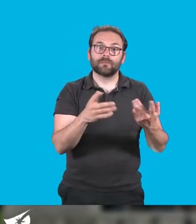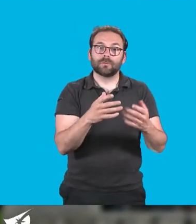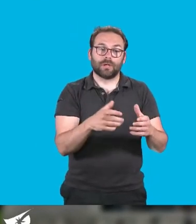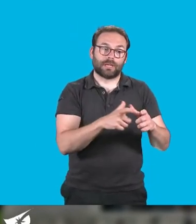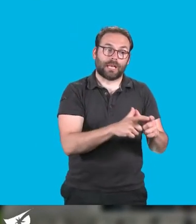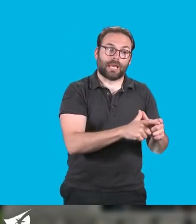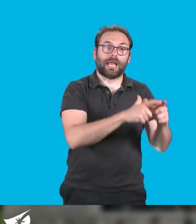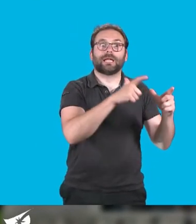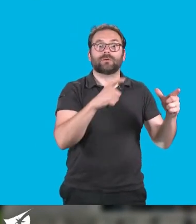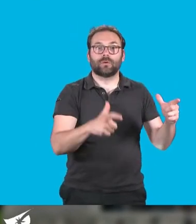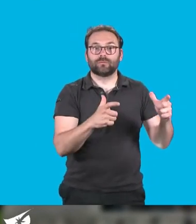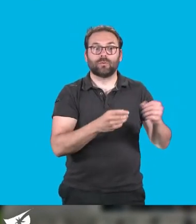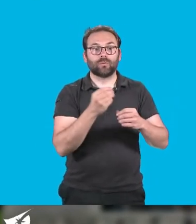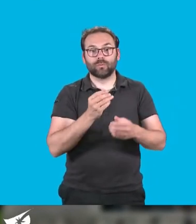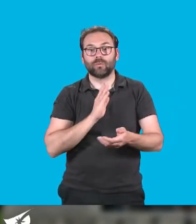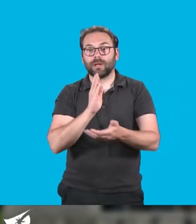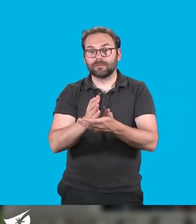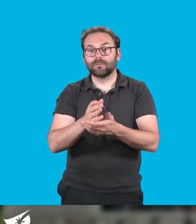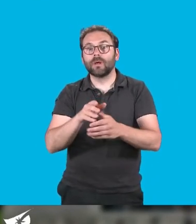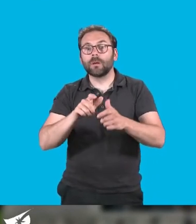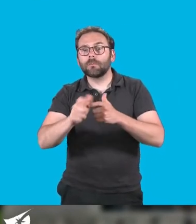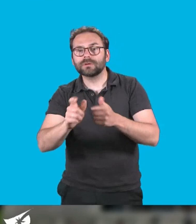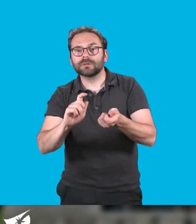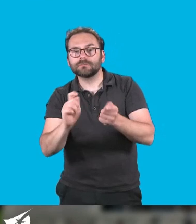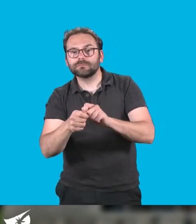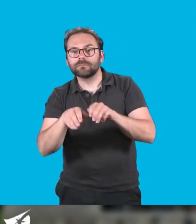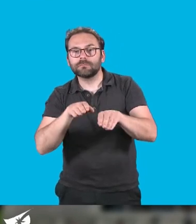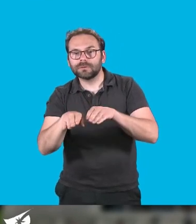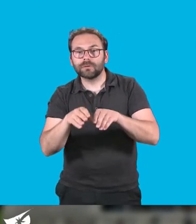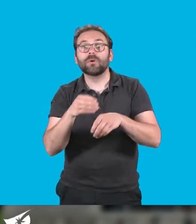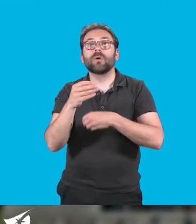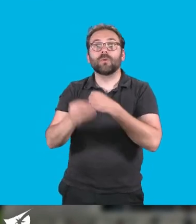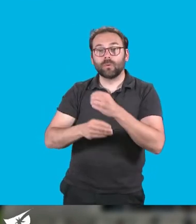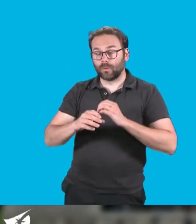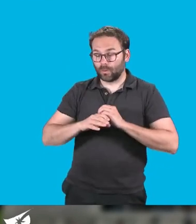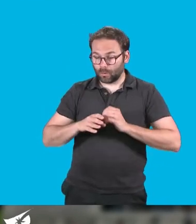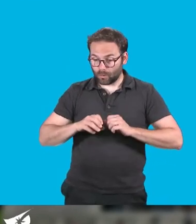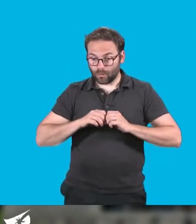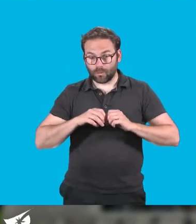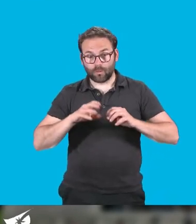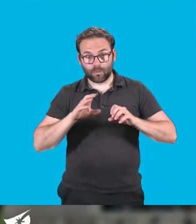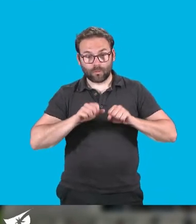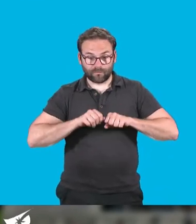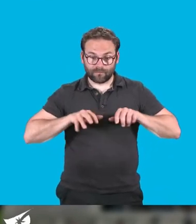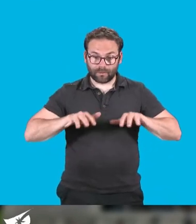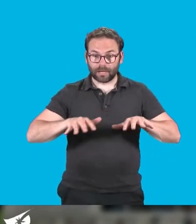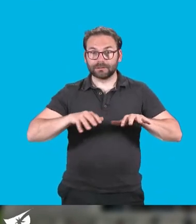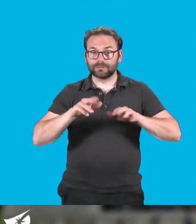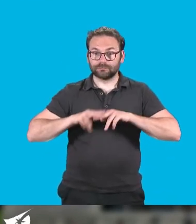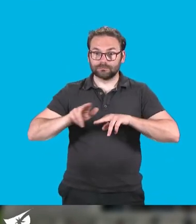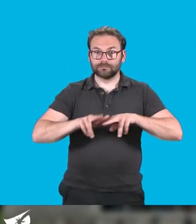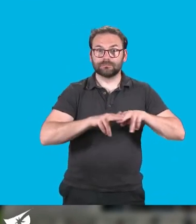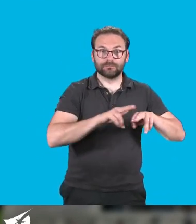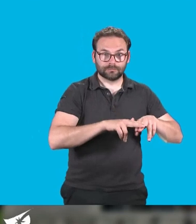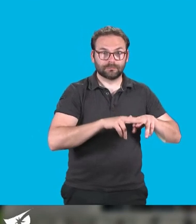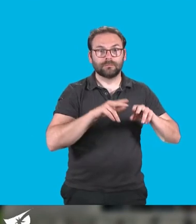des interventions sur le process, sur l'ensemble des ouvrages de notre métropole. Et puis un autre enjeu majeur sur la question du